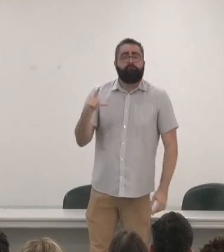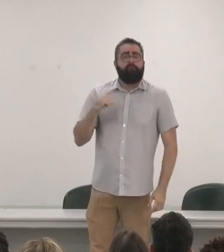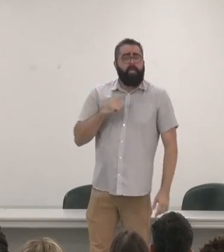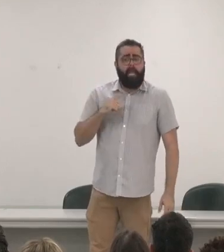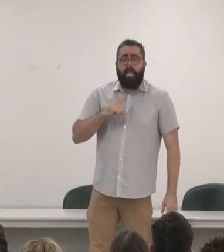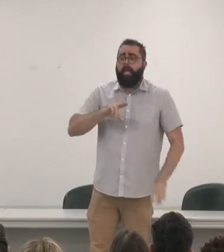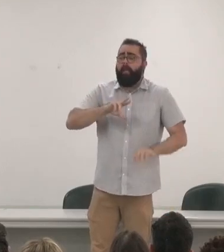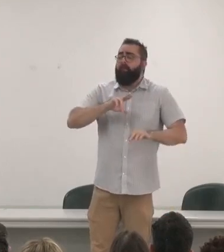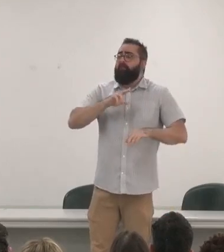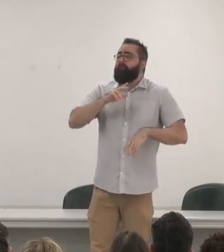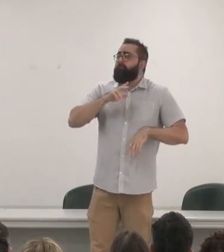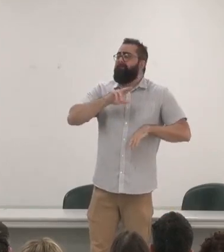por encontrar